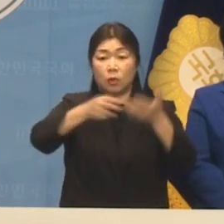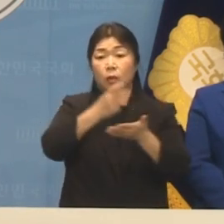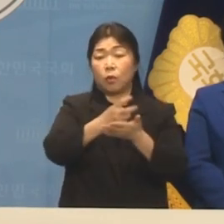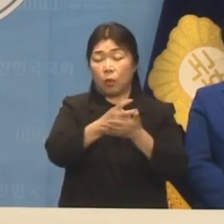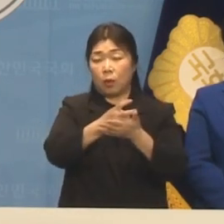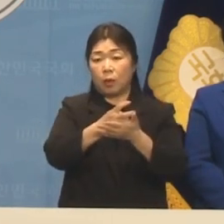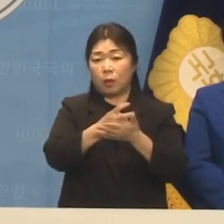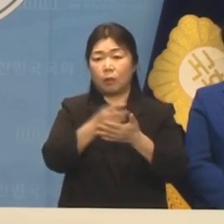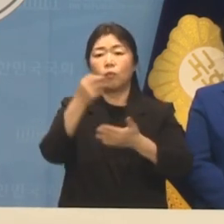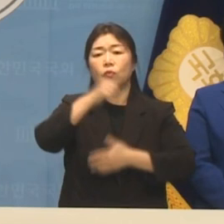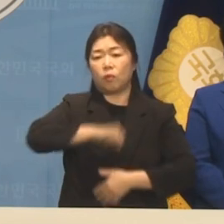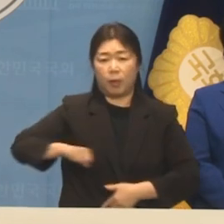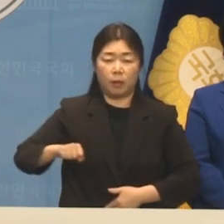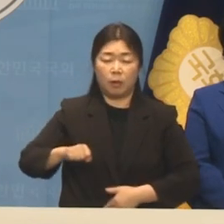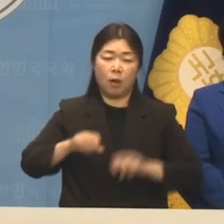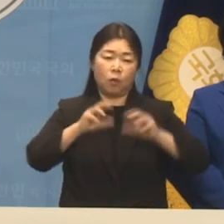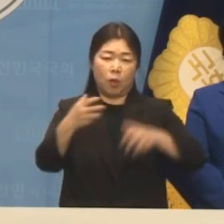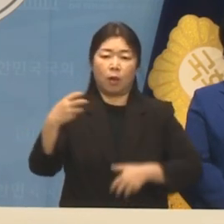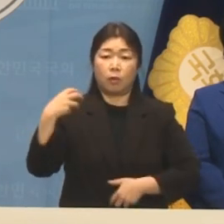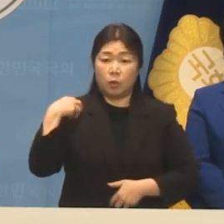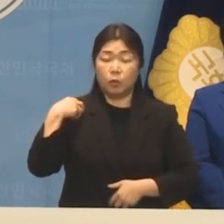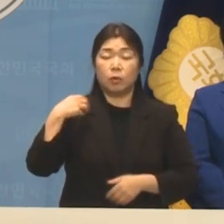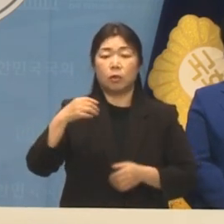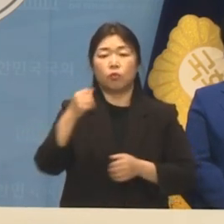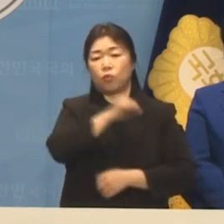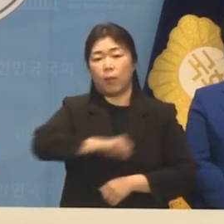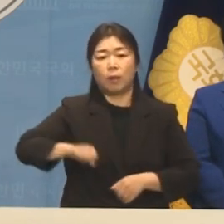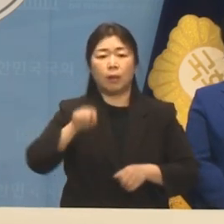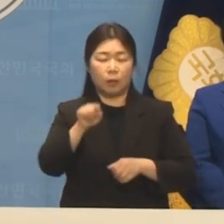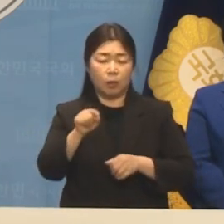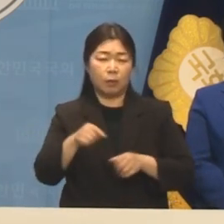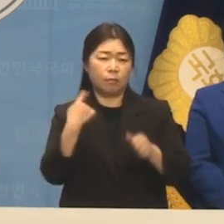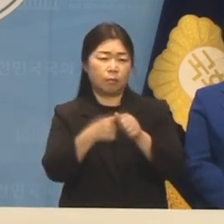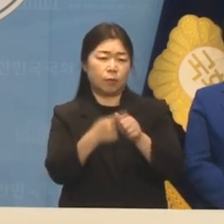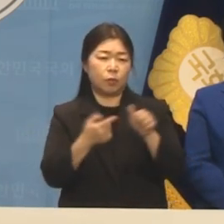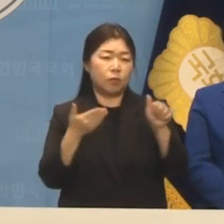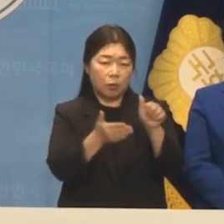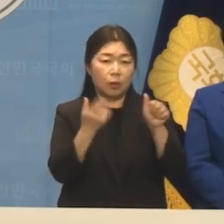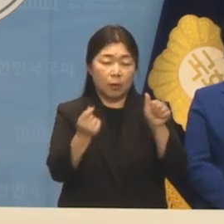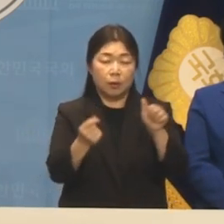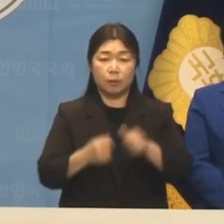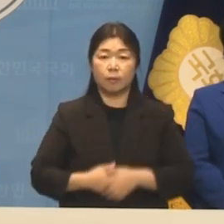의무를 위반하는 부당한 권한 행사라는 비판을 면키 어렵다.